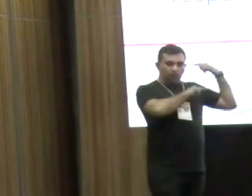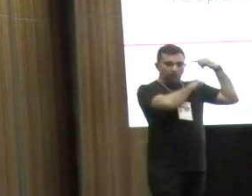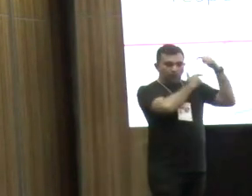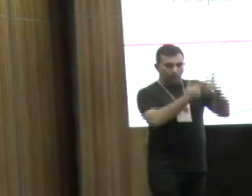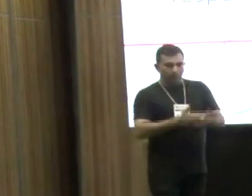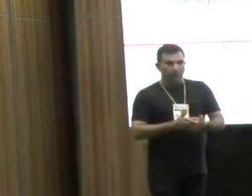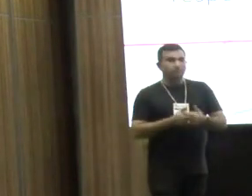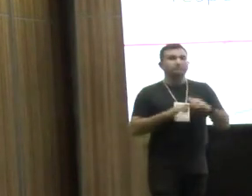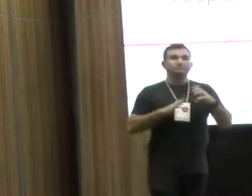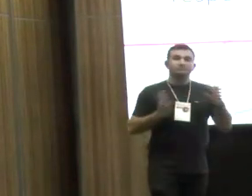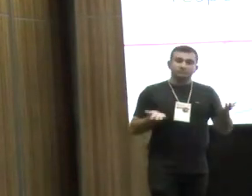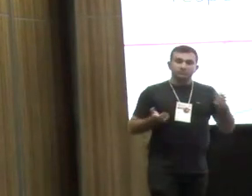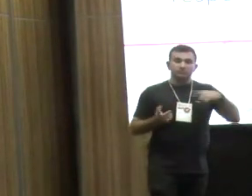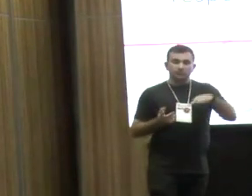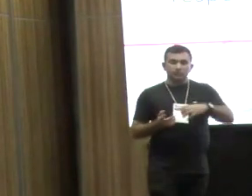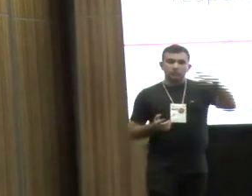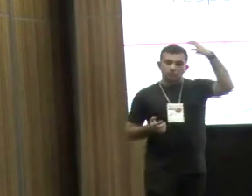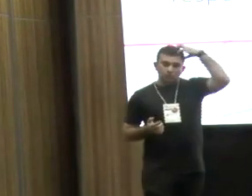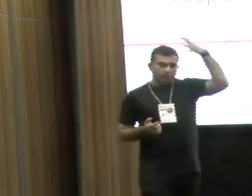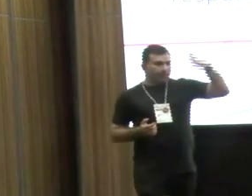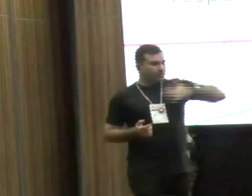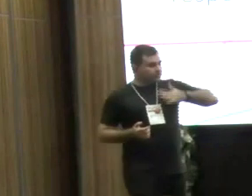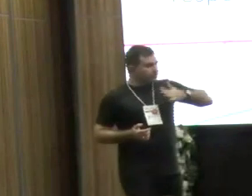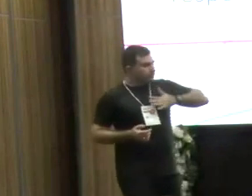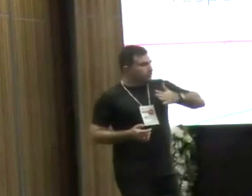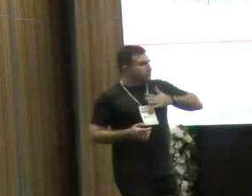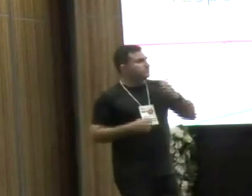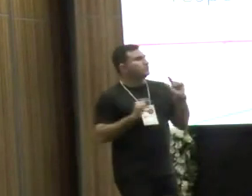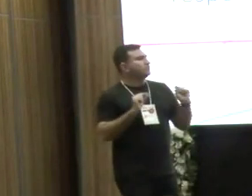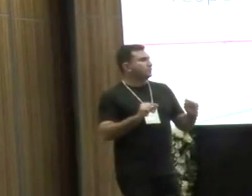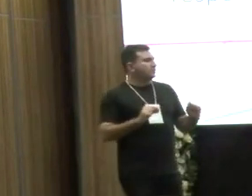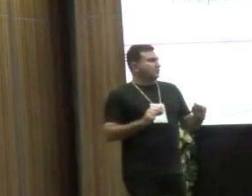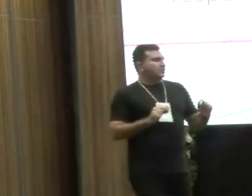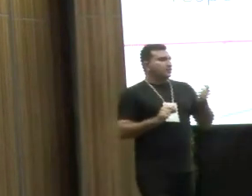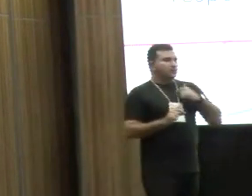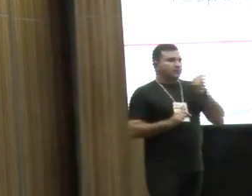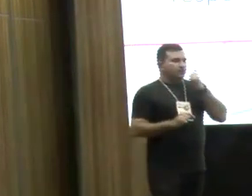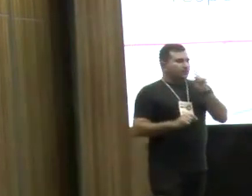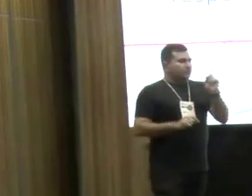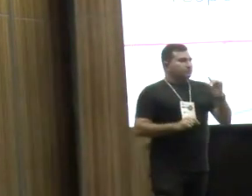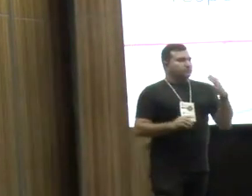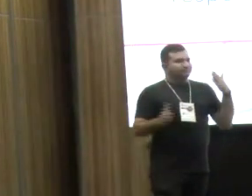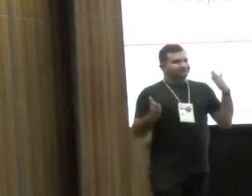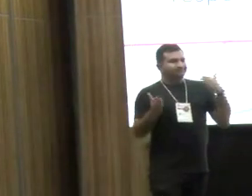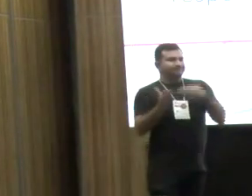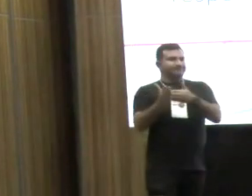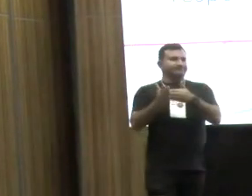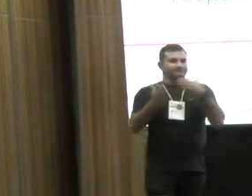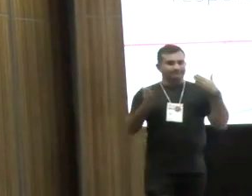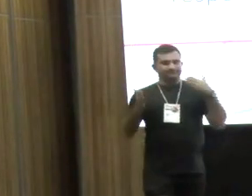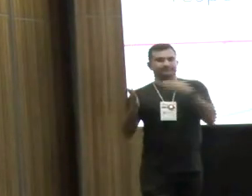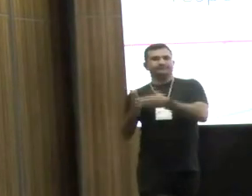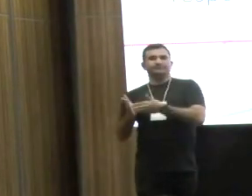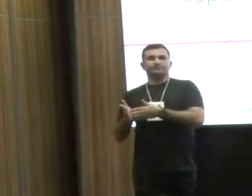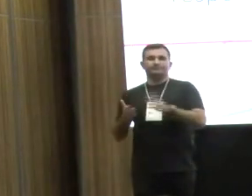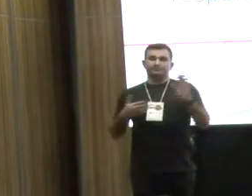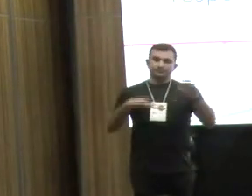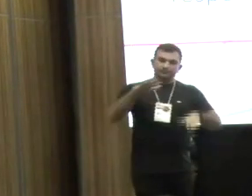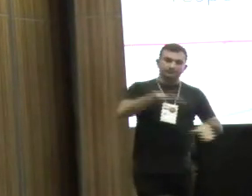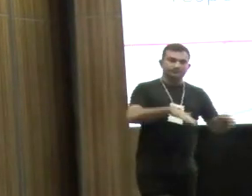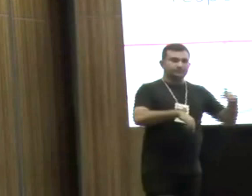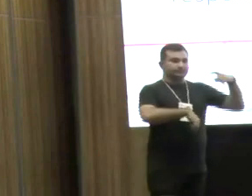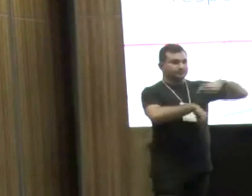se autoculpabiliza muito por aquilo que a gente não consegue alcançar e compreender em determinado